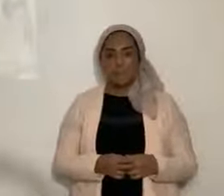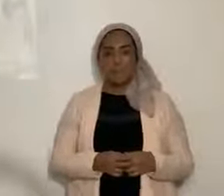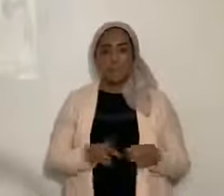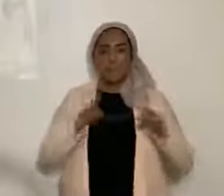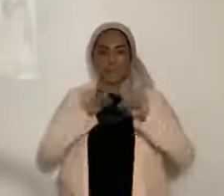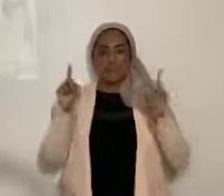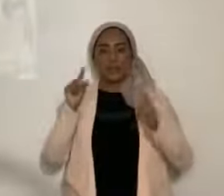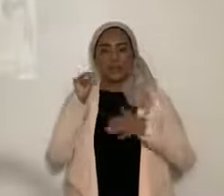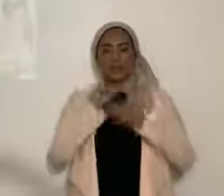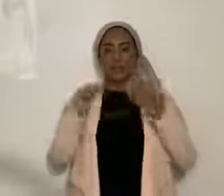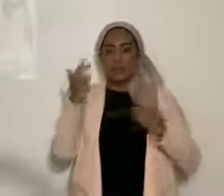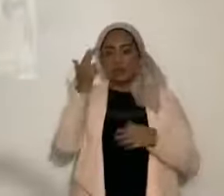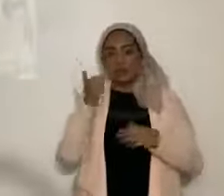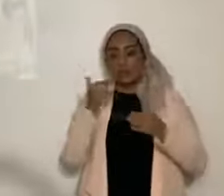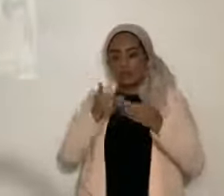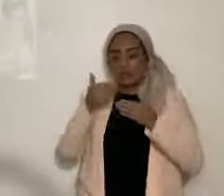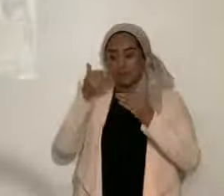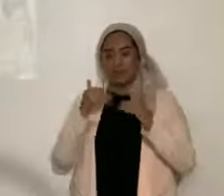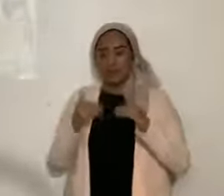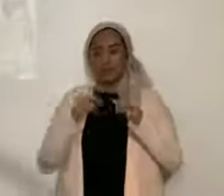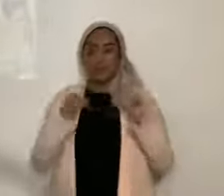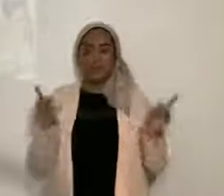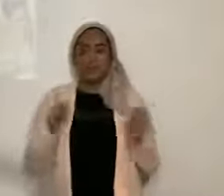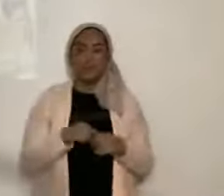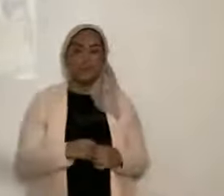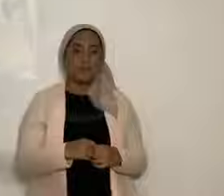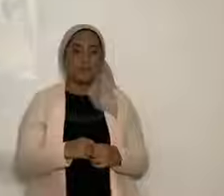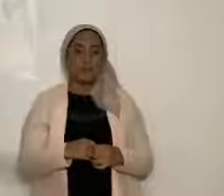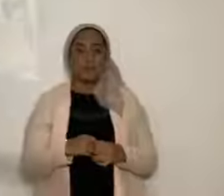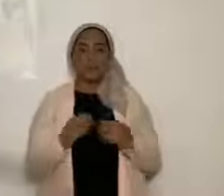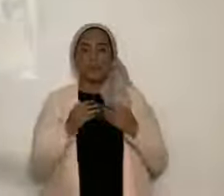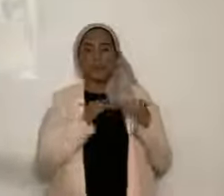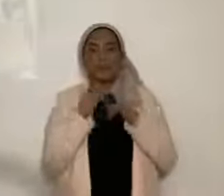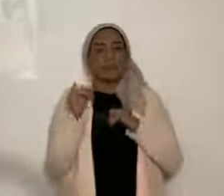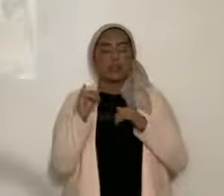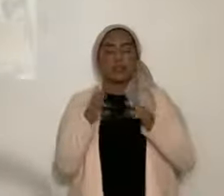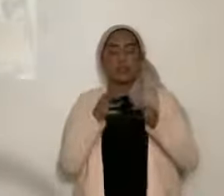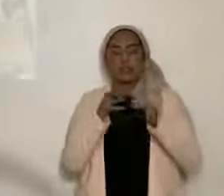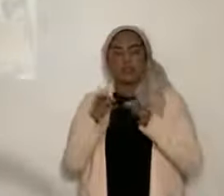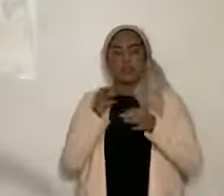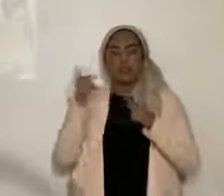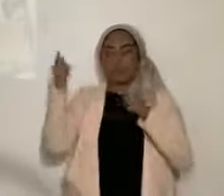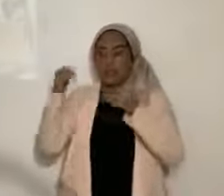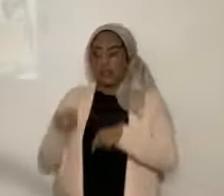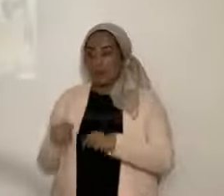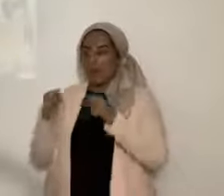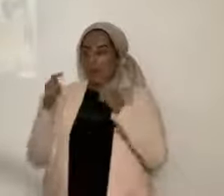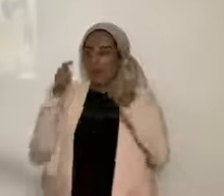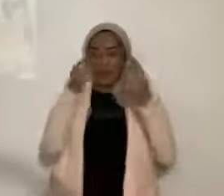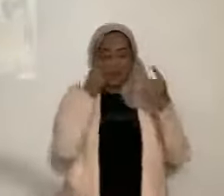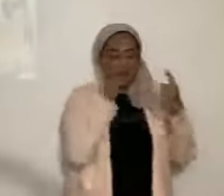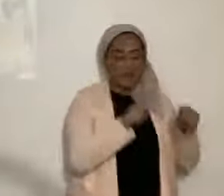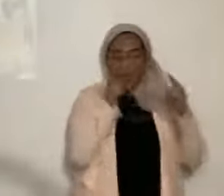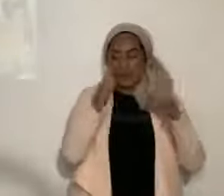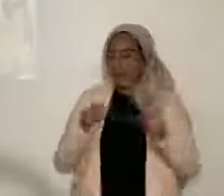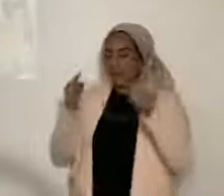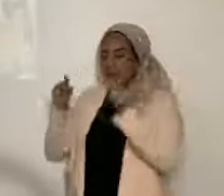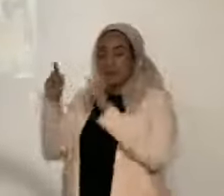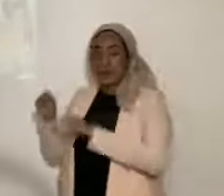verso 13 en adelante es otra cosa. Es como si estuviera hablando, va a venir esto, esto y esto y